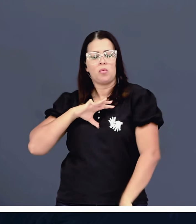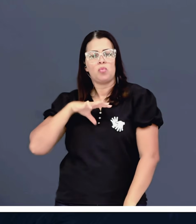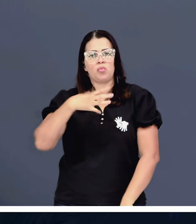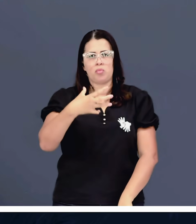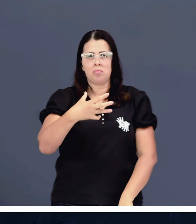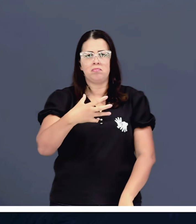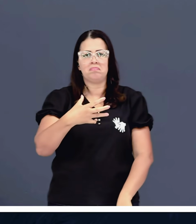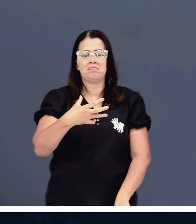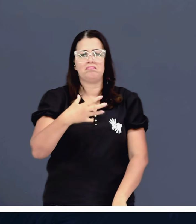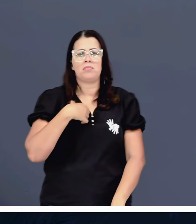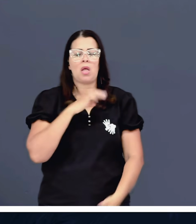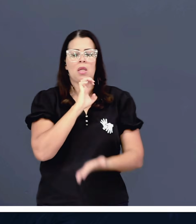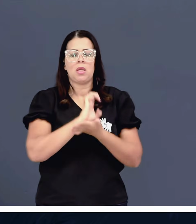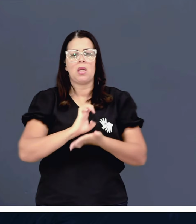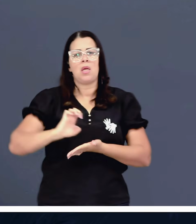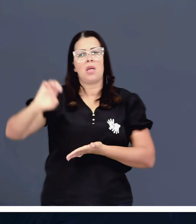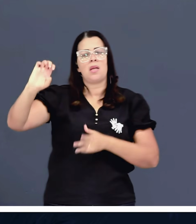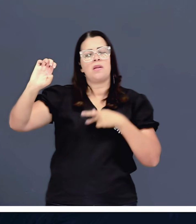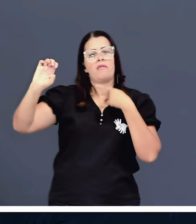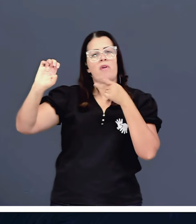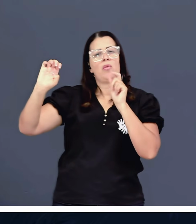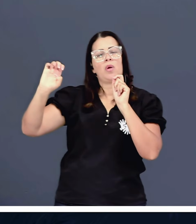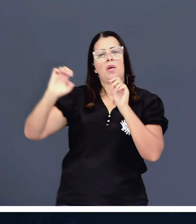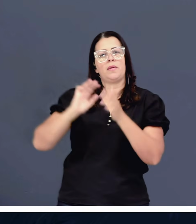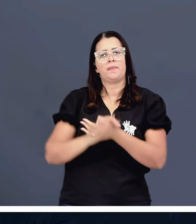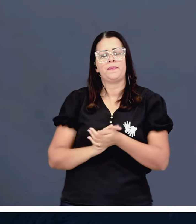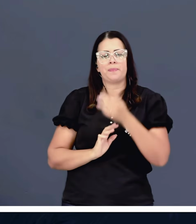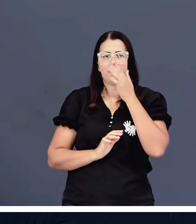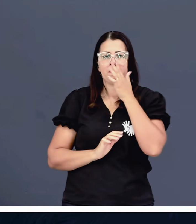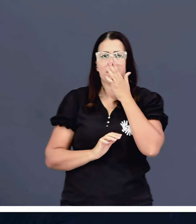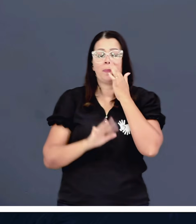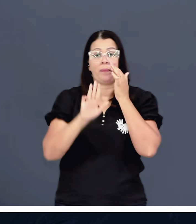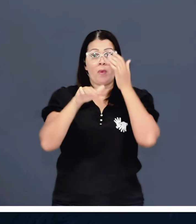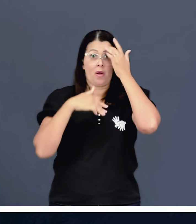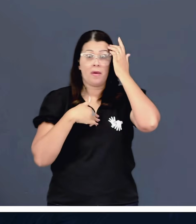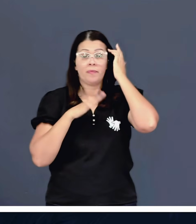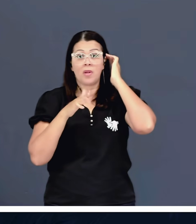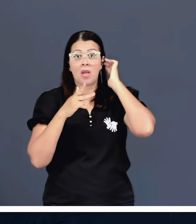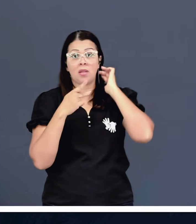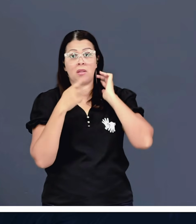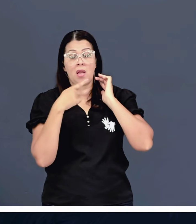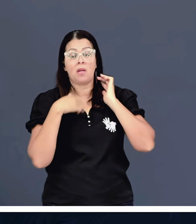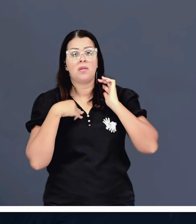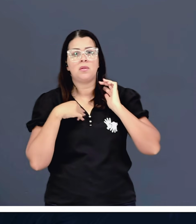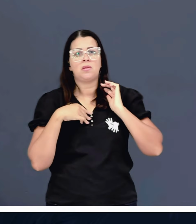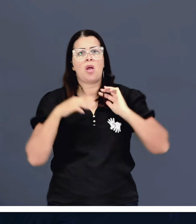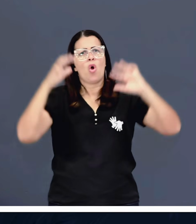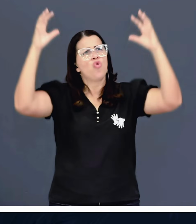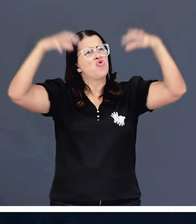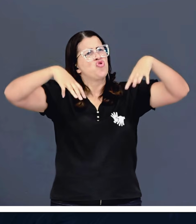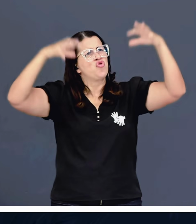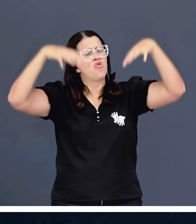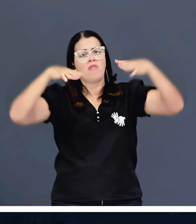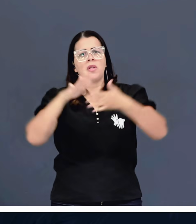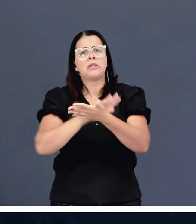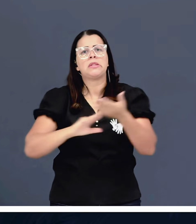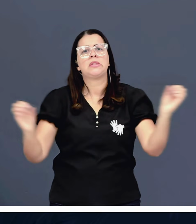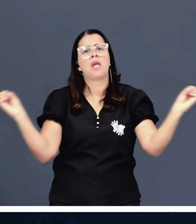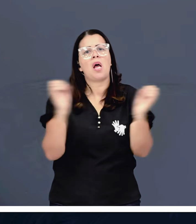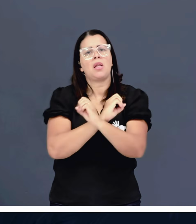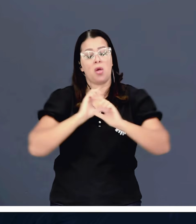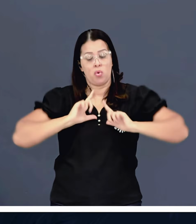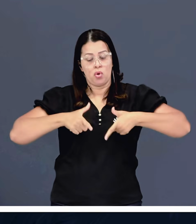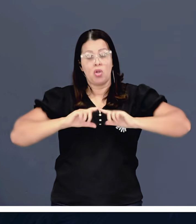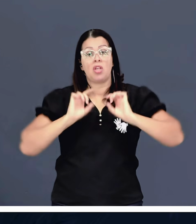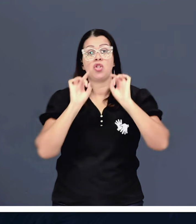corajosos. E Elias então diz: olha, está declarado, não vai chover em Israel. E